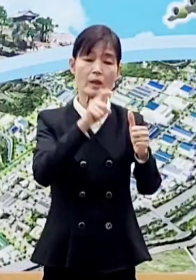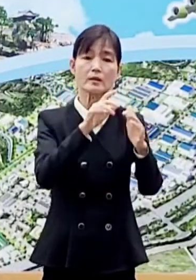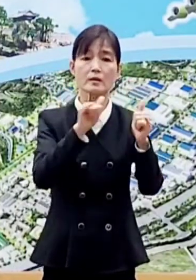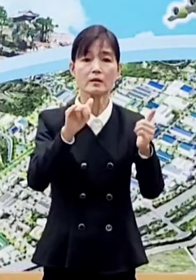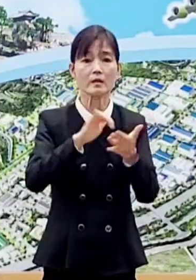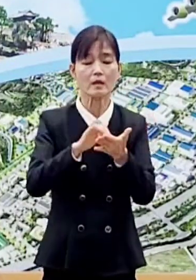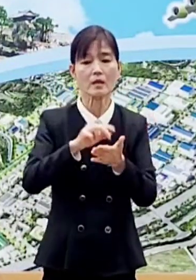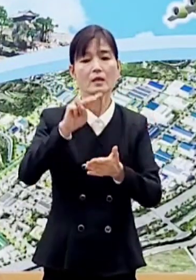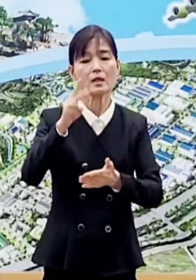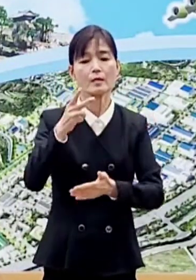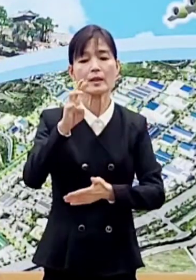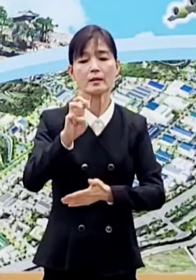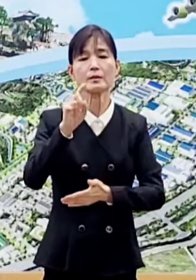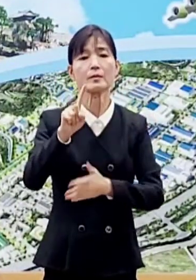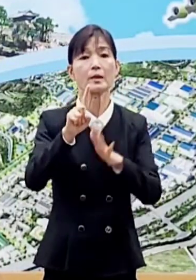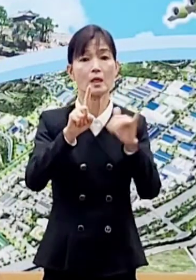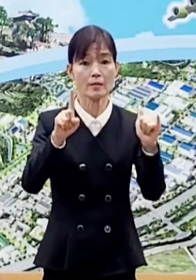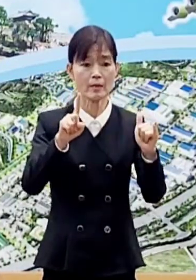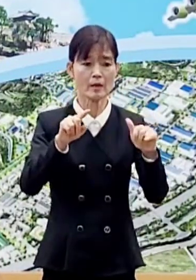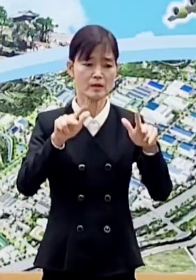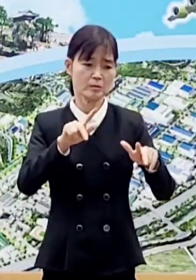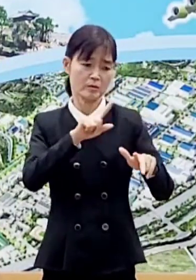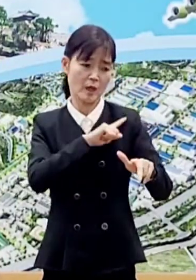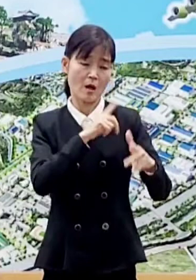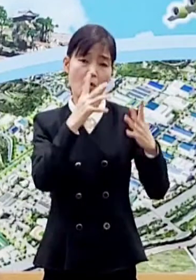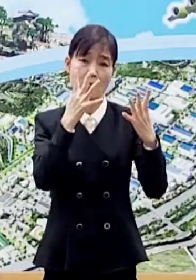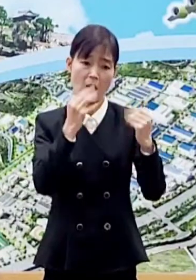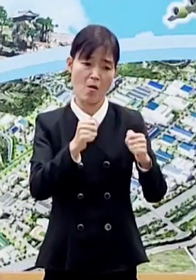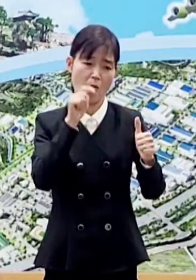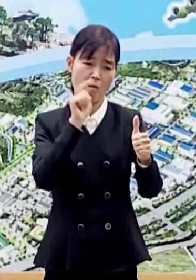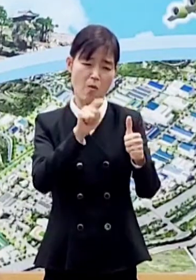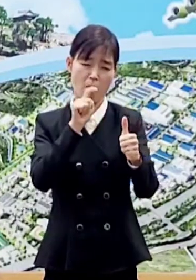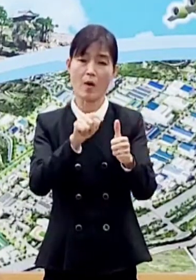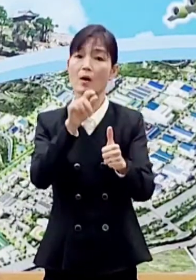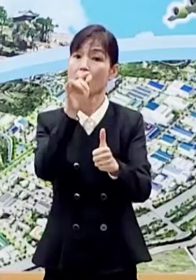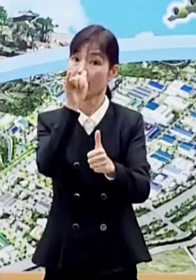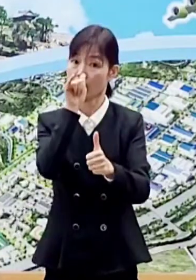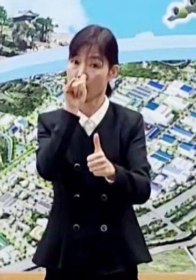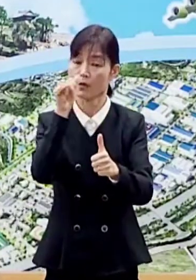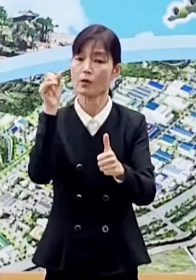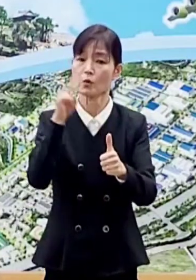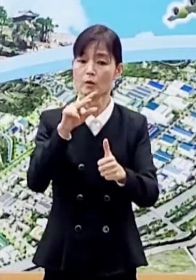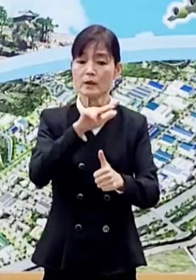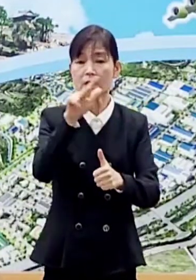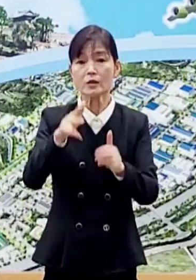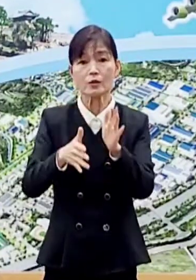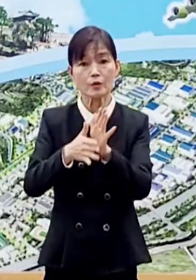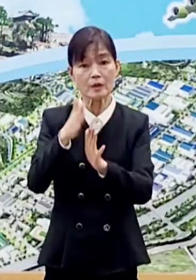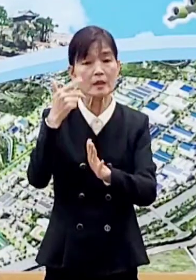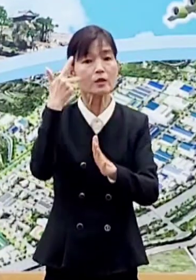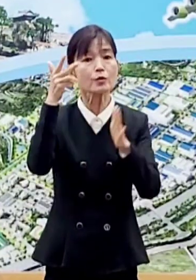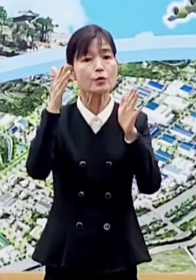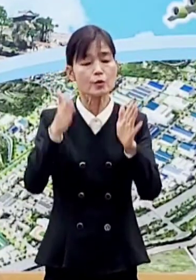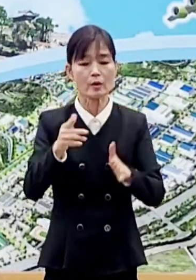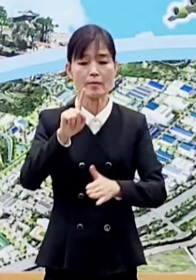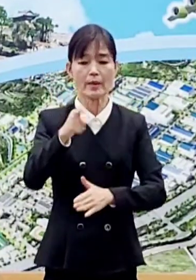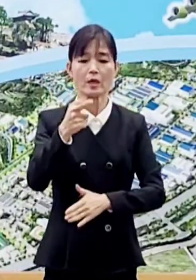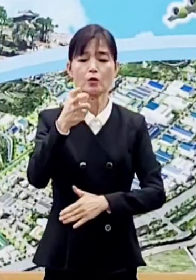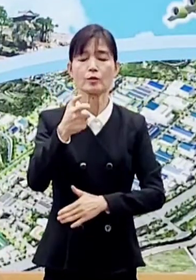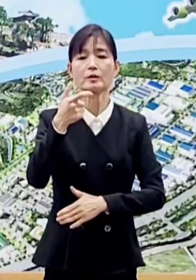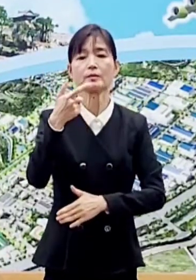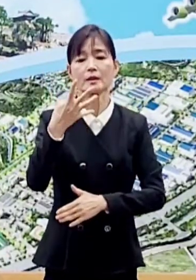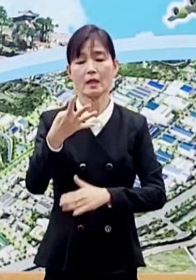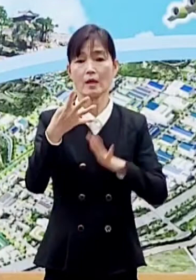확진자는 231명으로 역대 세 번째 최다 발생을 기록하였으며 우리시 주간 확진자는